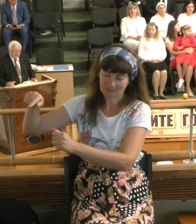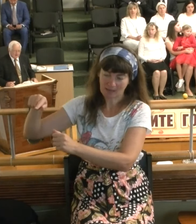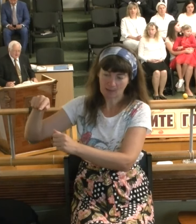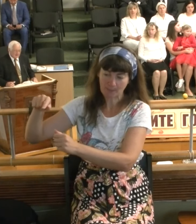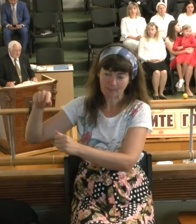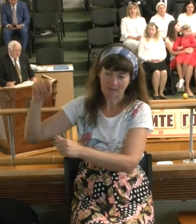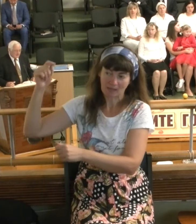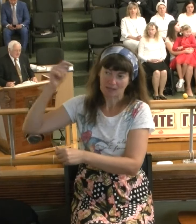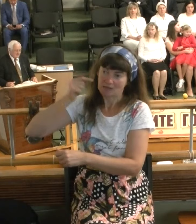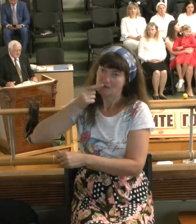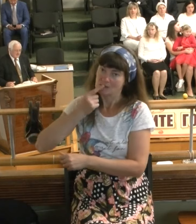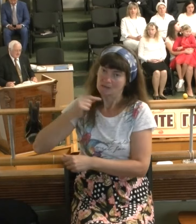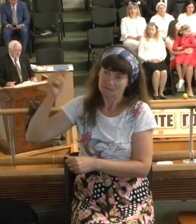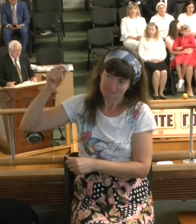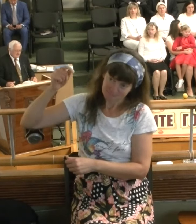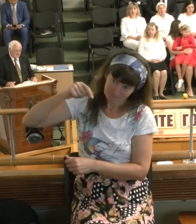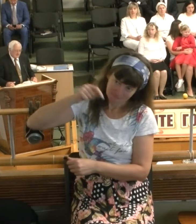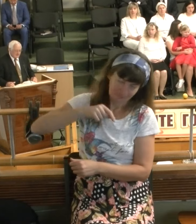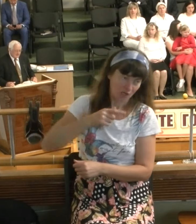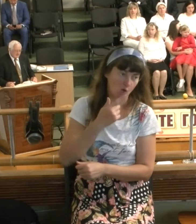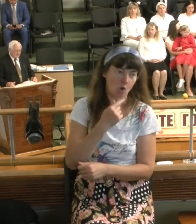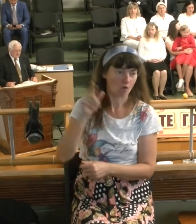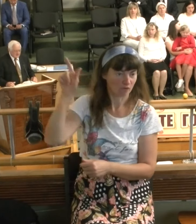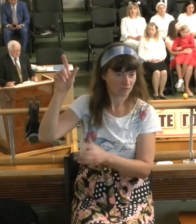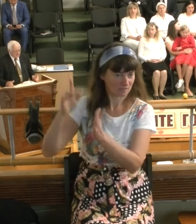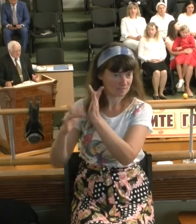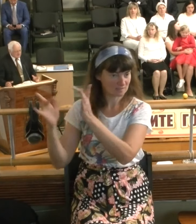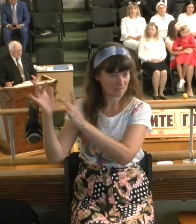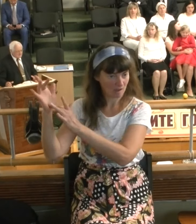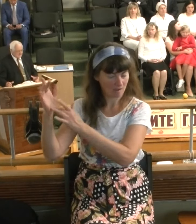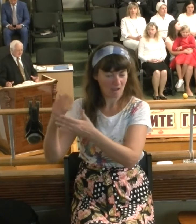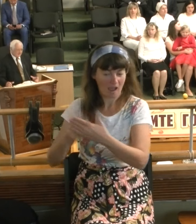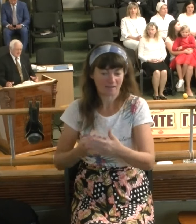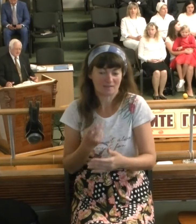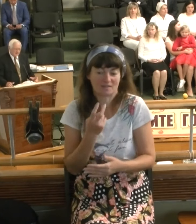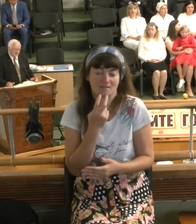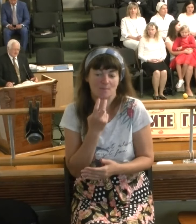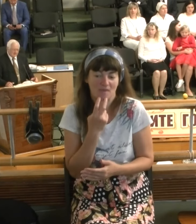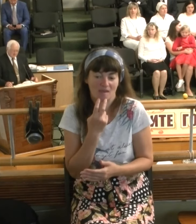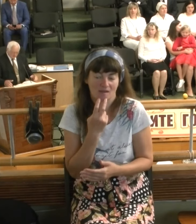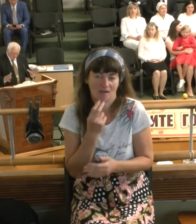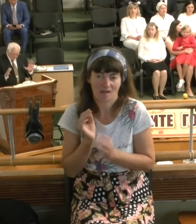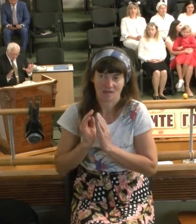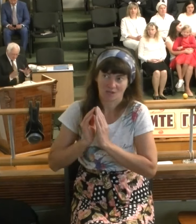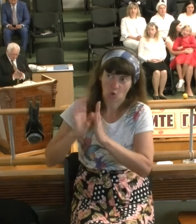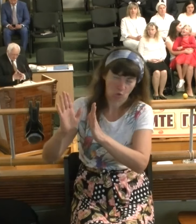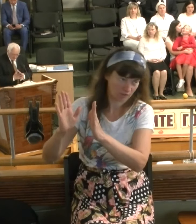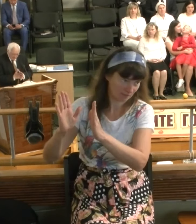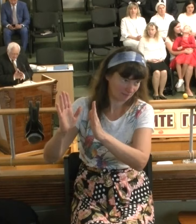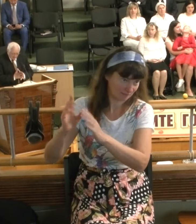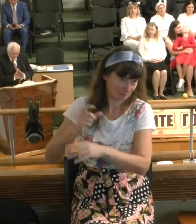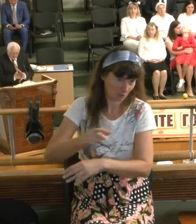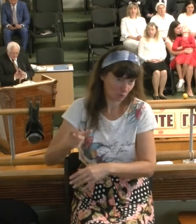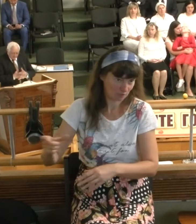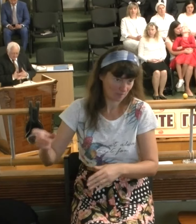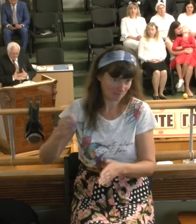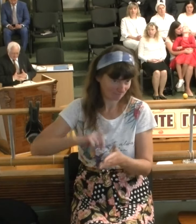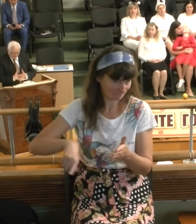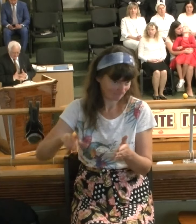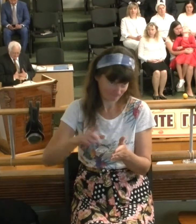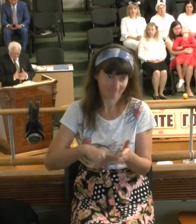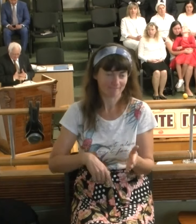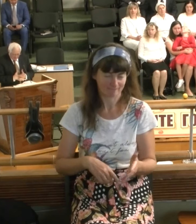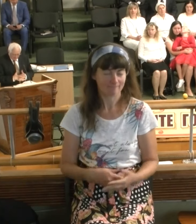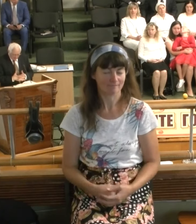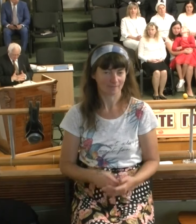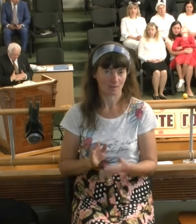смеха и хулы». Я хочу сегодня вместе с вами прочитать целый ряд мест